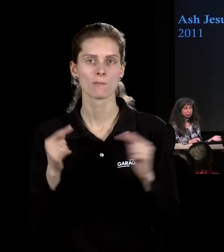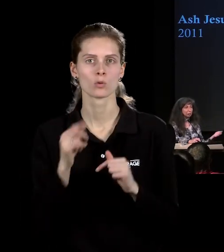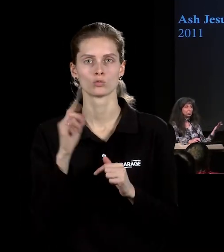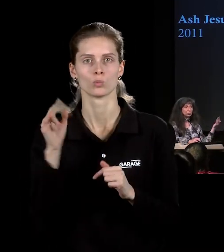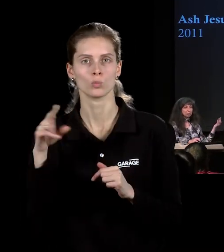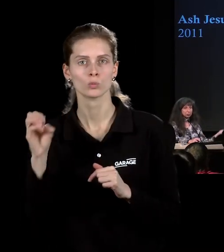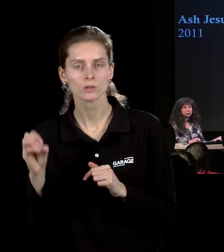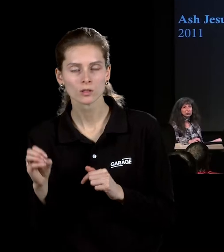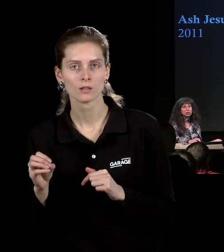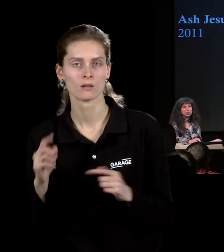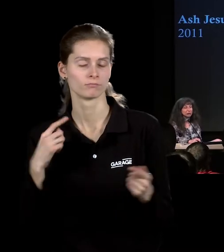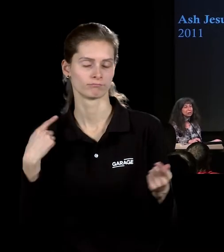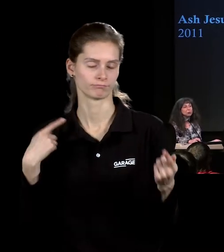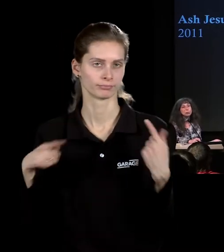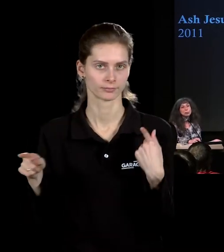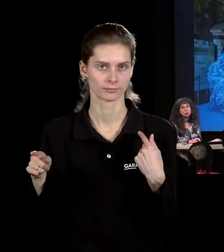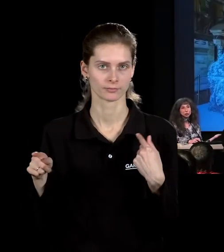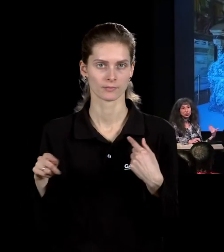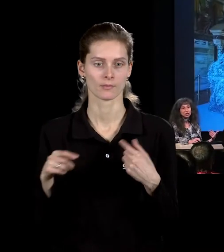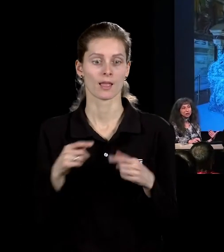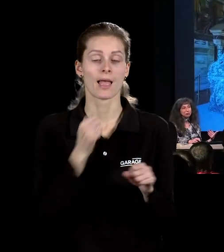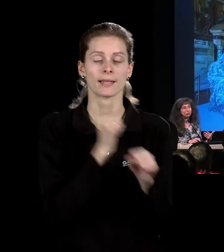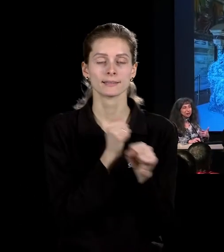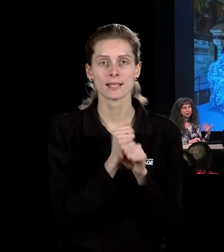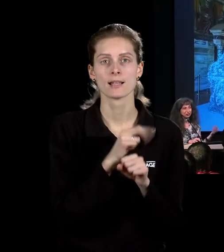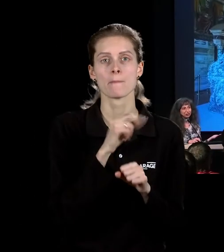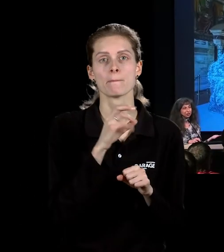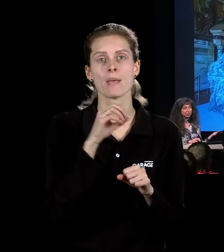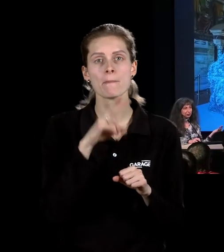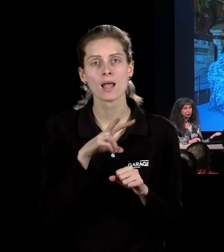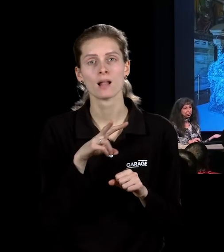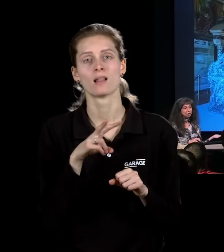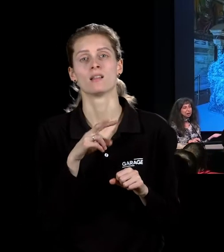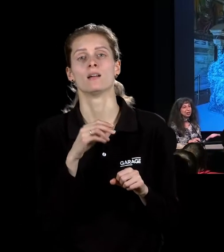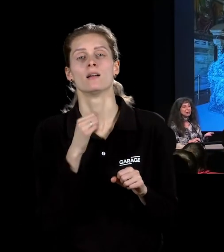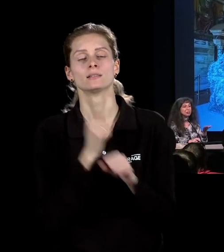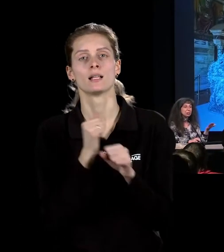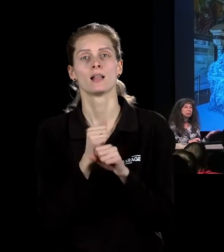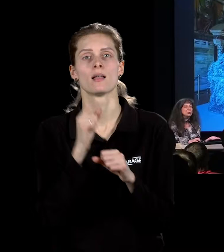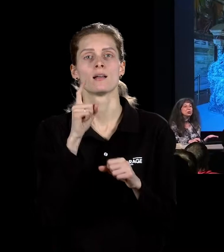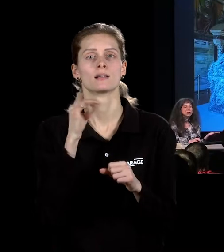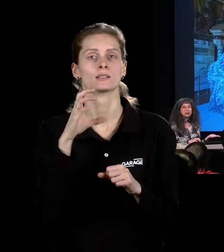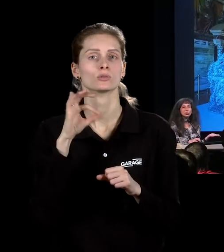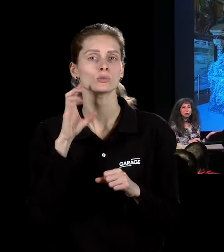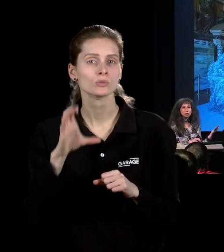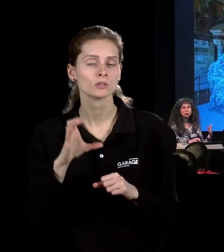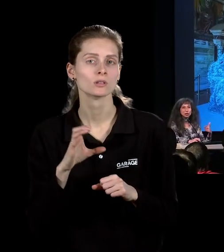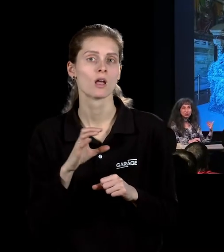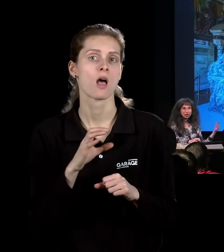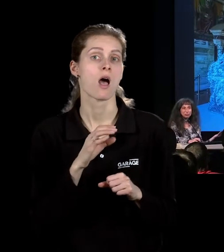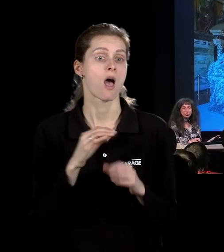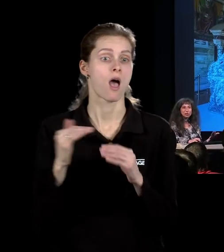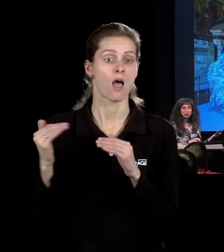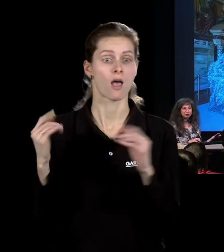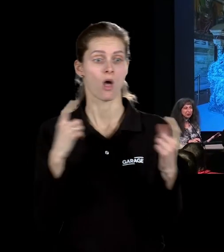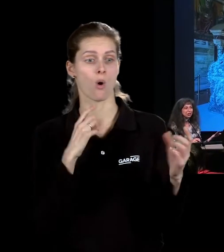появляются из того же пепла буддийских храмов сделанный Христос, ведущий диалог с